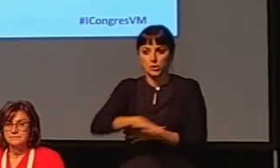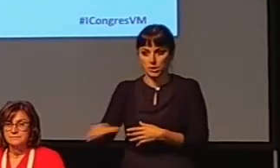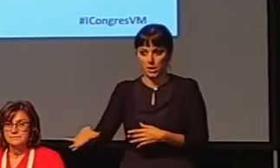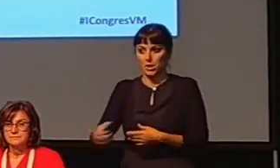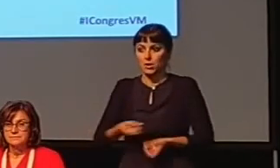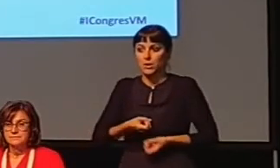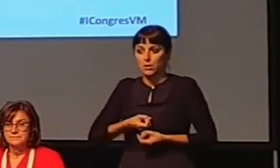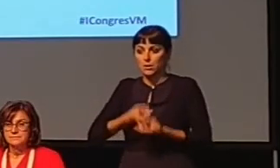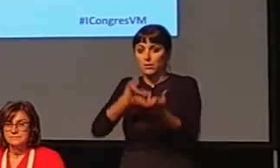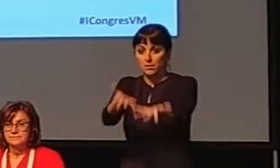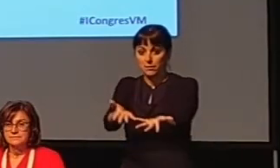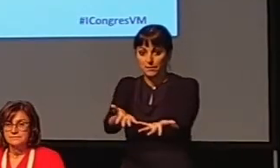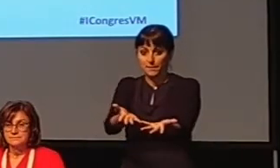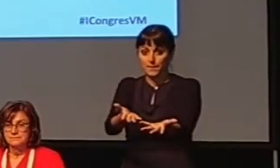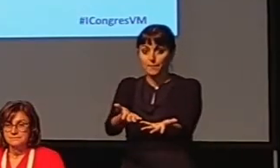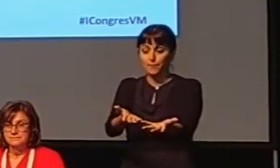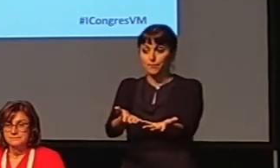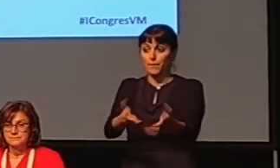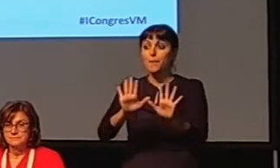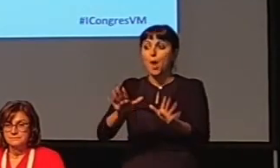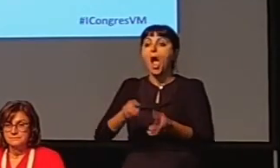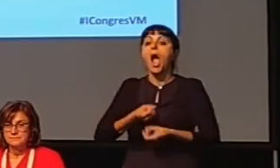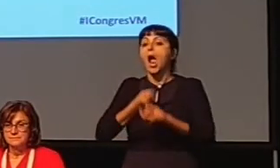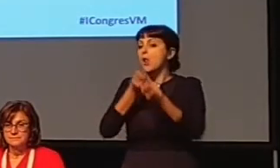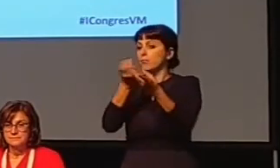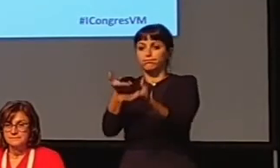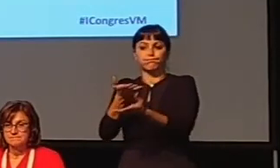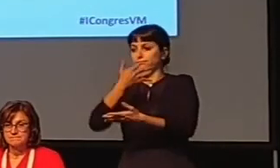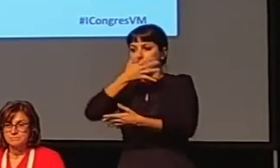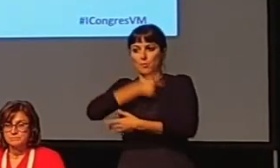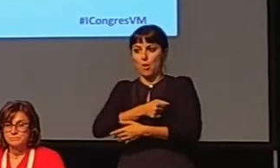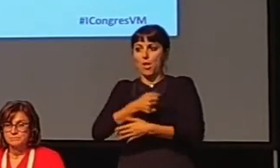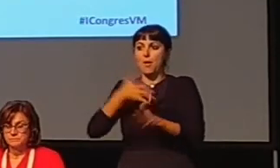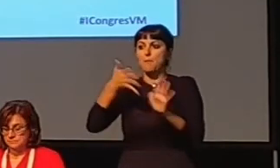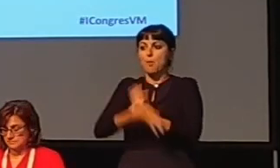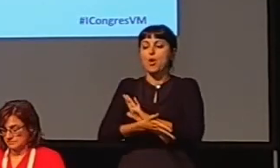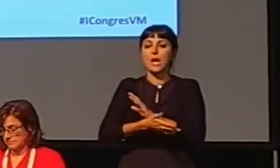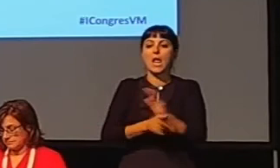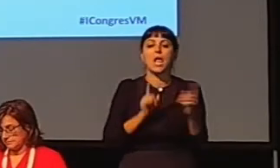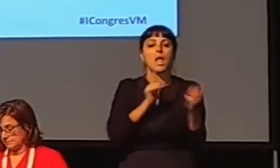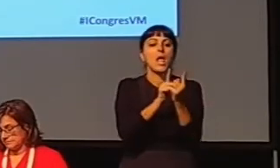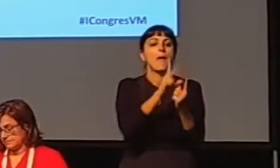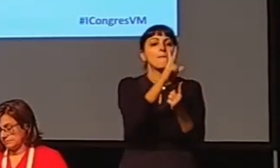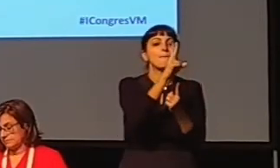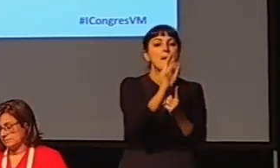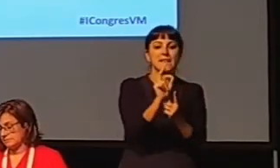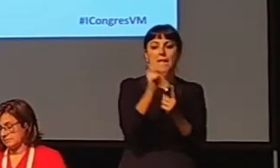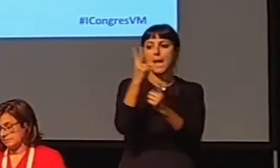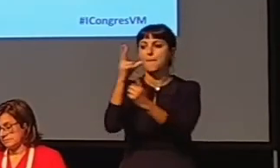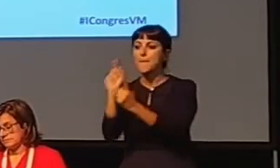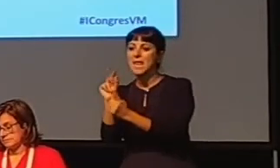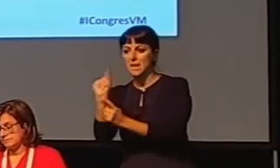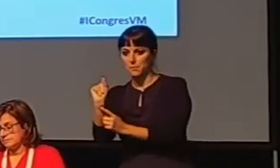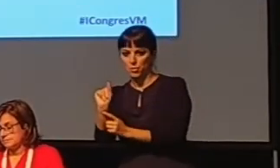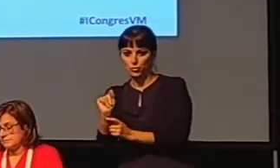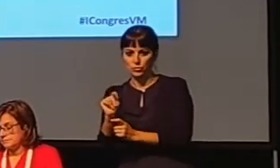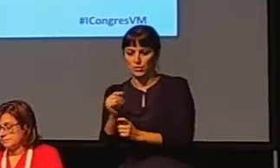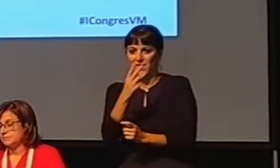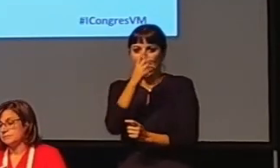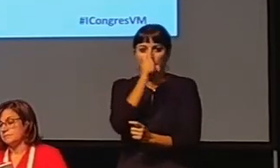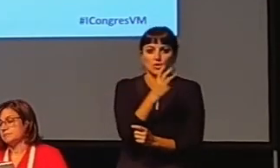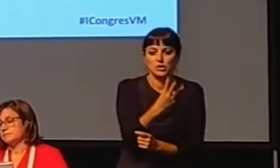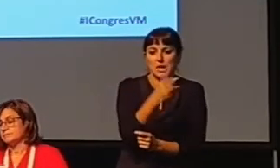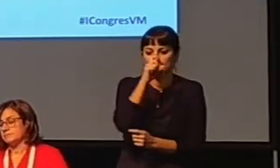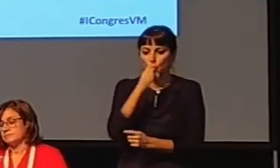porque incluso no se hacen. En 2 evaluaciones de 20 minutos, como podéis entender, no se puede evaluar a un niño de 3, 4 o 5